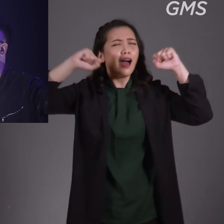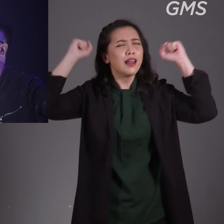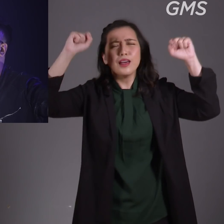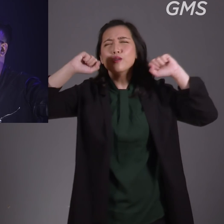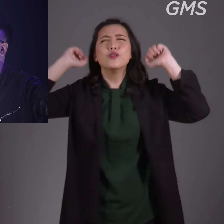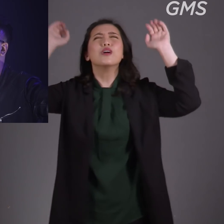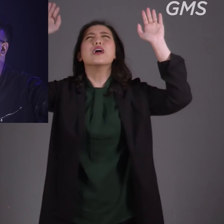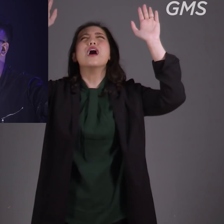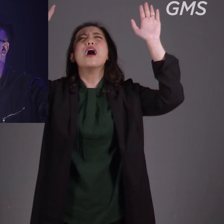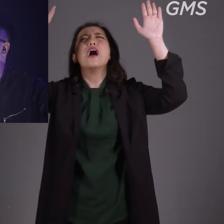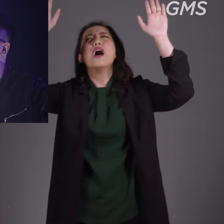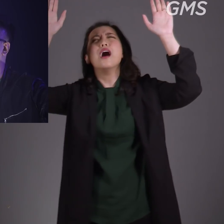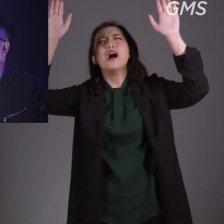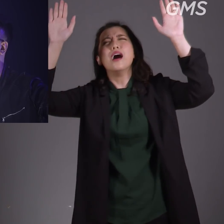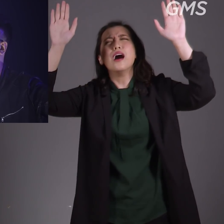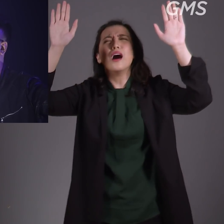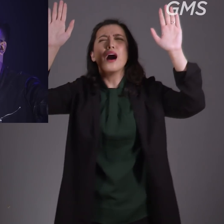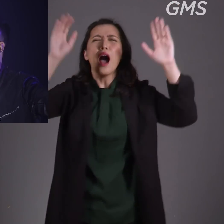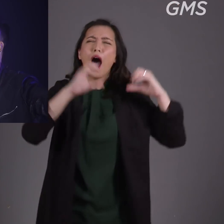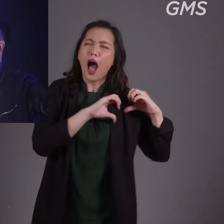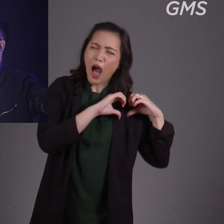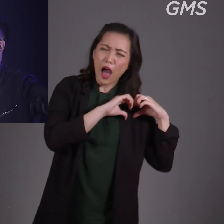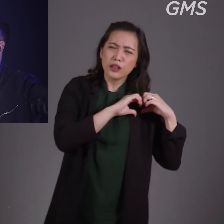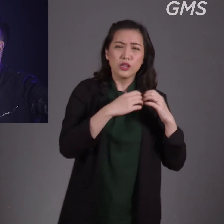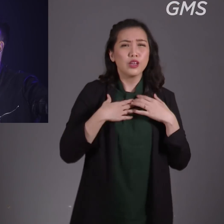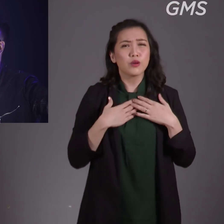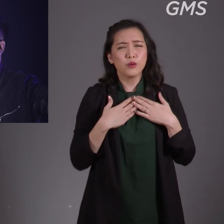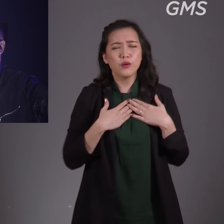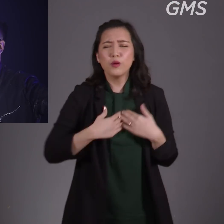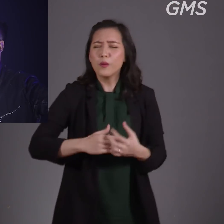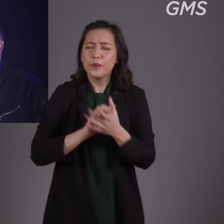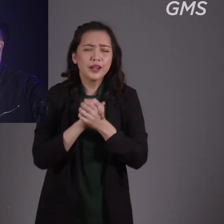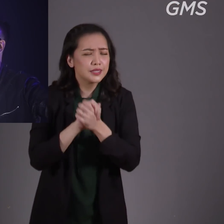shanaralamam. Hatiku percaya,